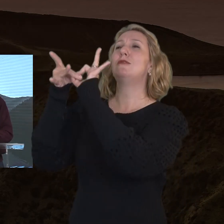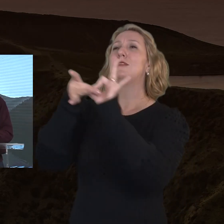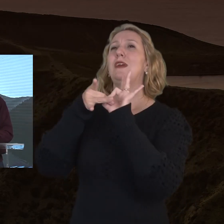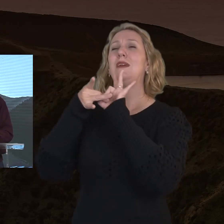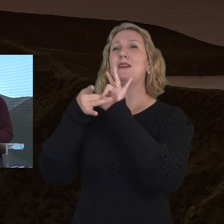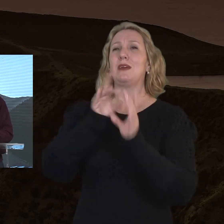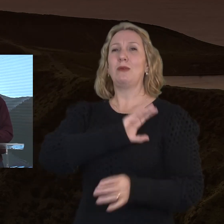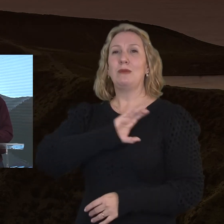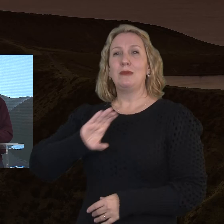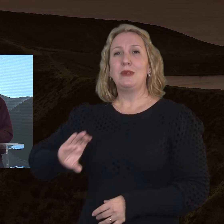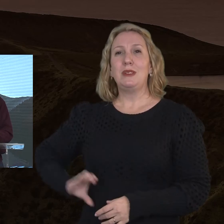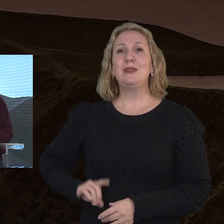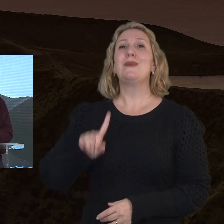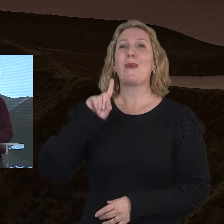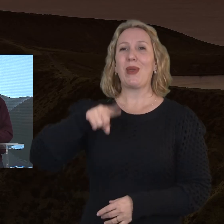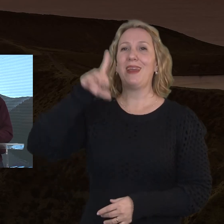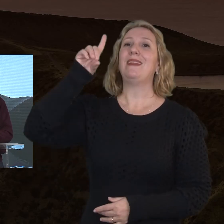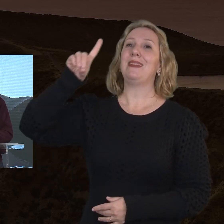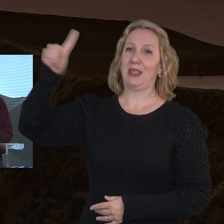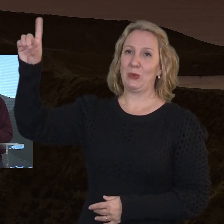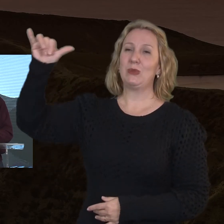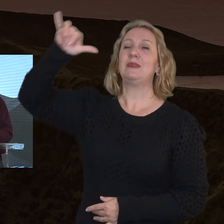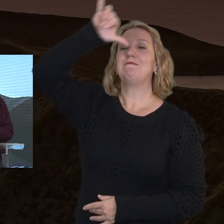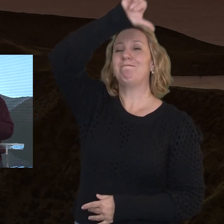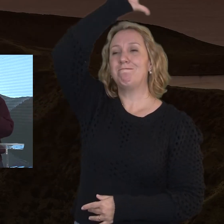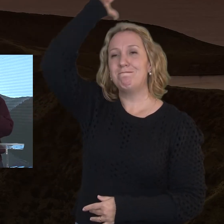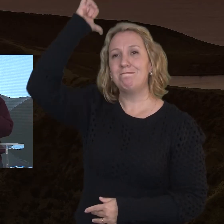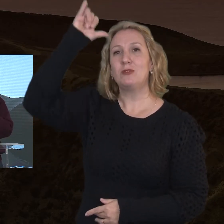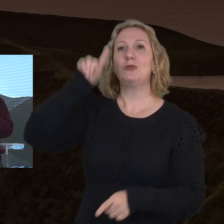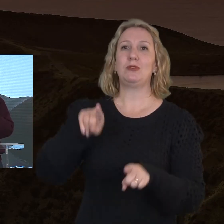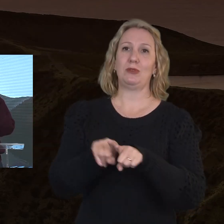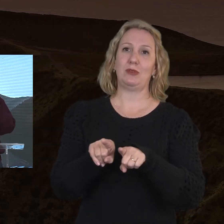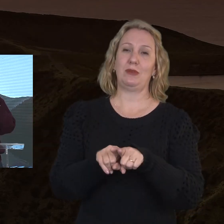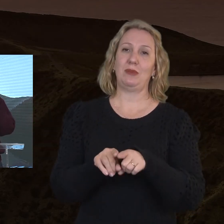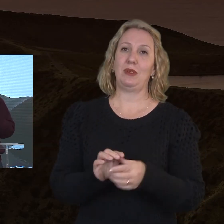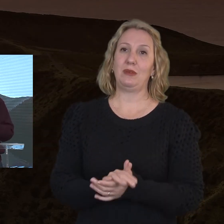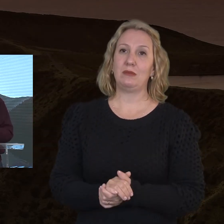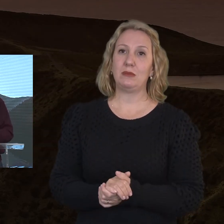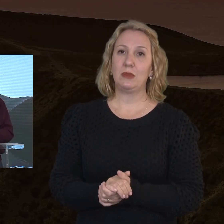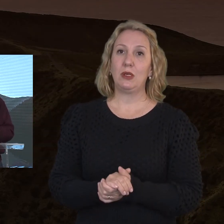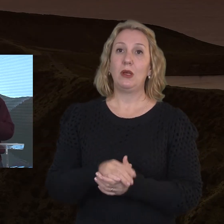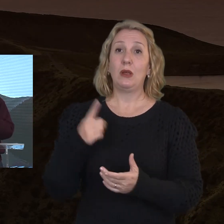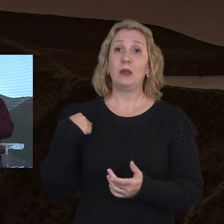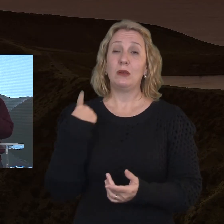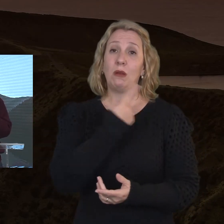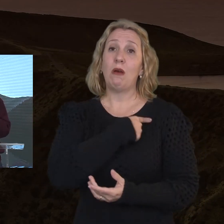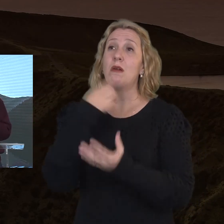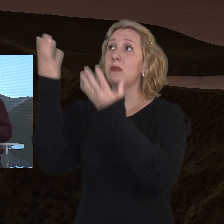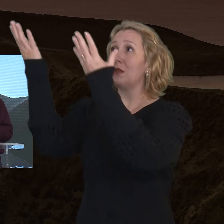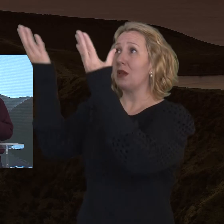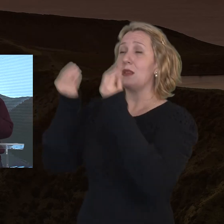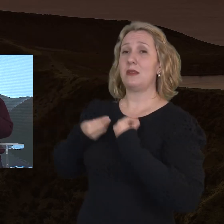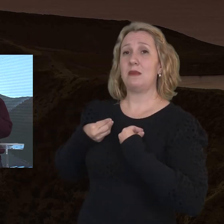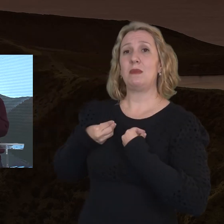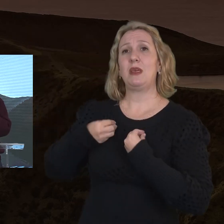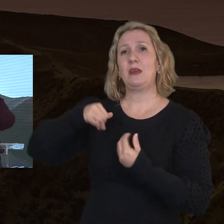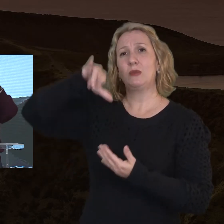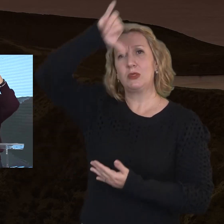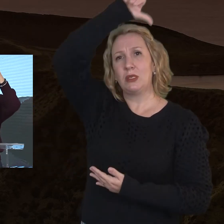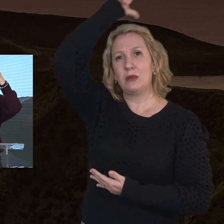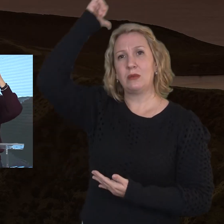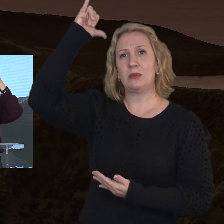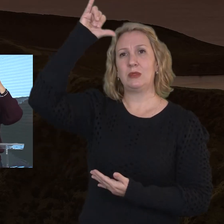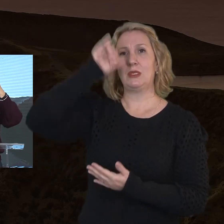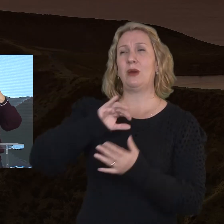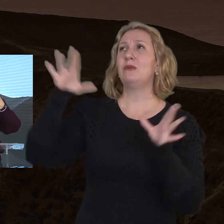é deus e nos ungiu é deus então a unção que nós recebemos é para nos conectar quando estamos